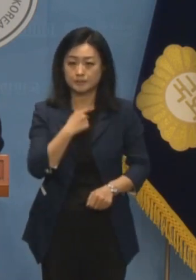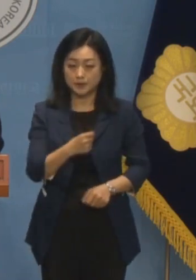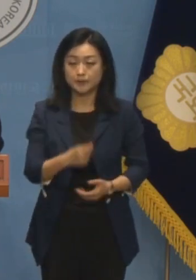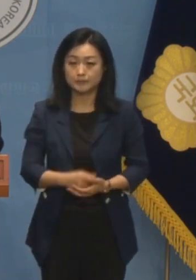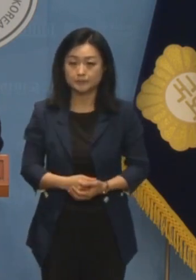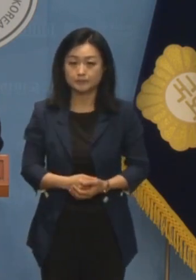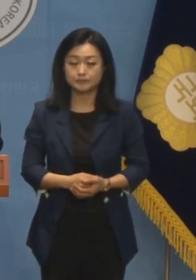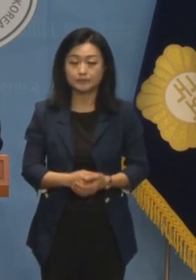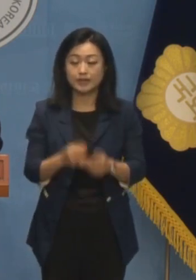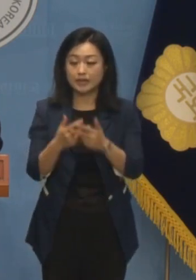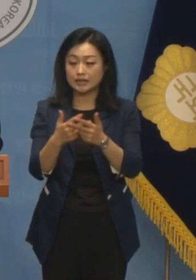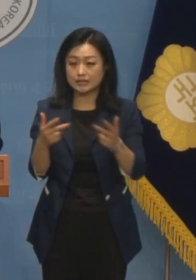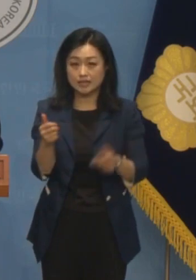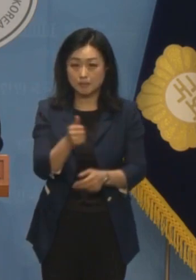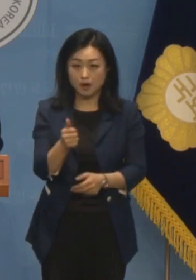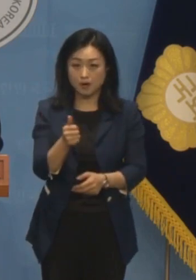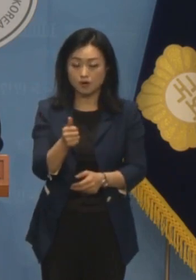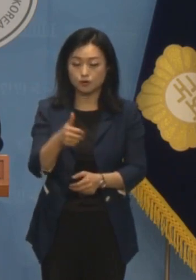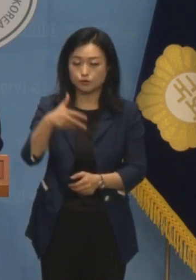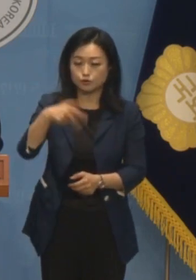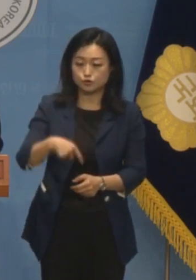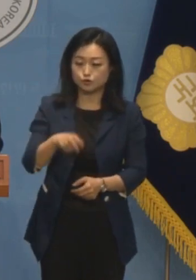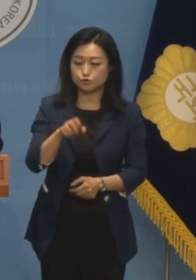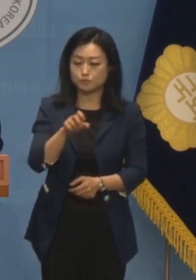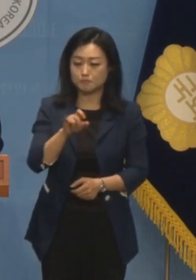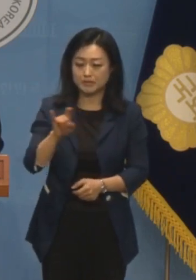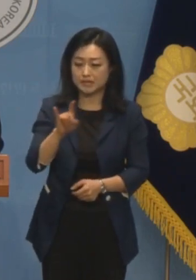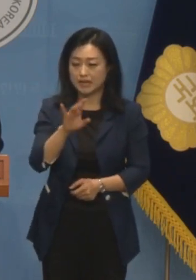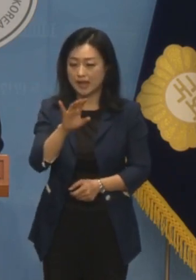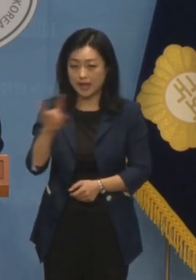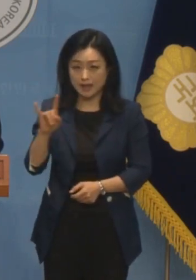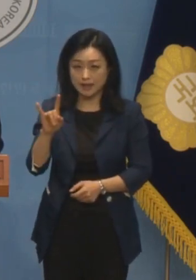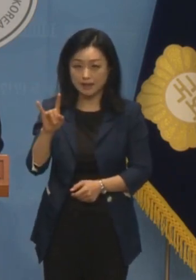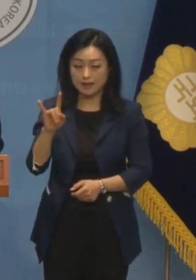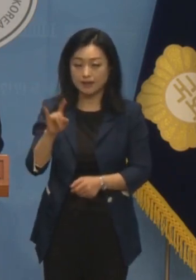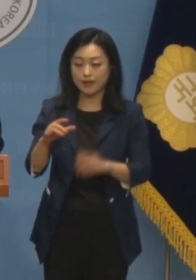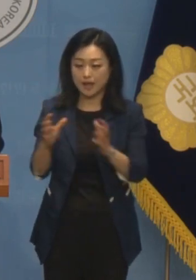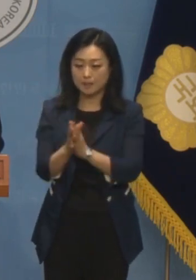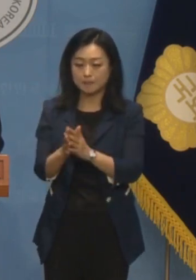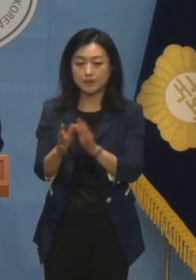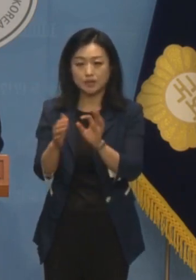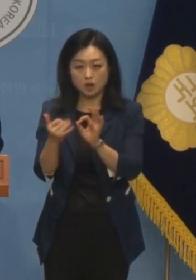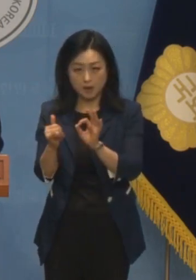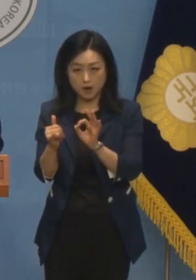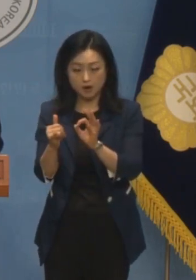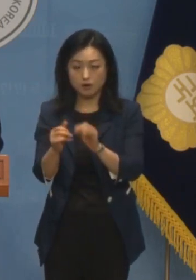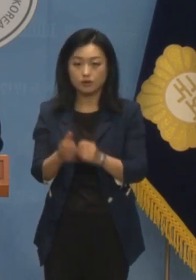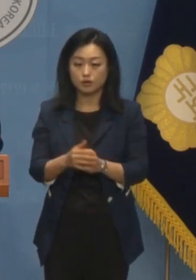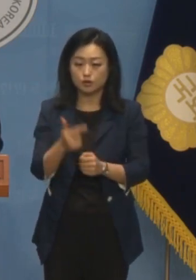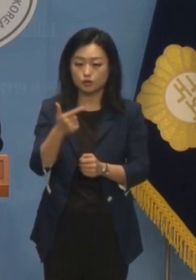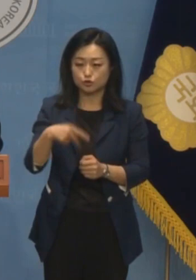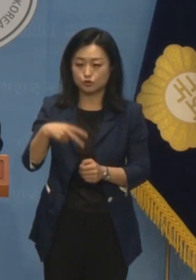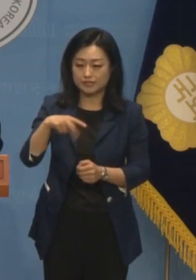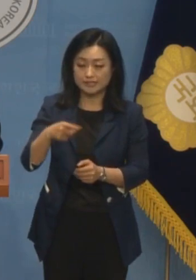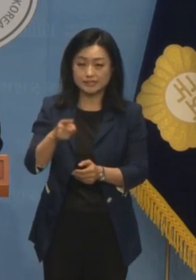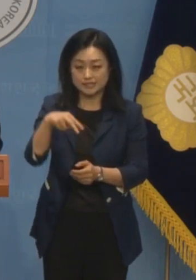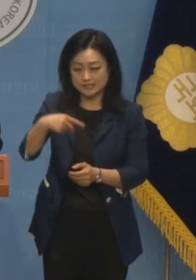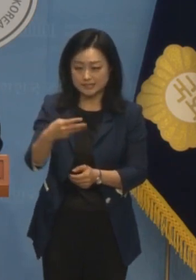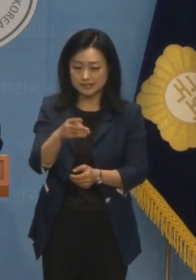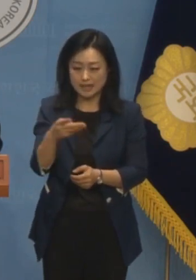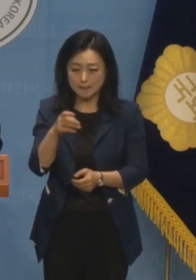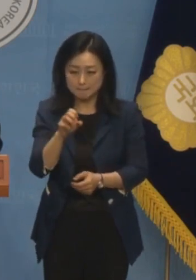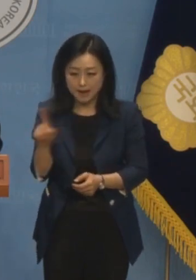검찰이 이재명, 추미애 의원 등 민주당 국회의원 10여 명과 뉴스타파, 한겨레 등 언론사